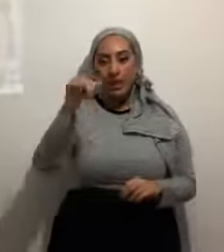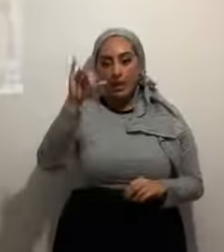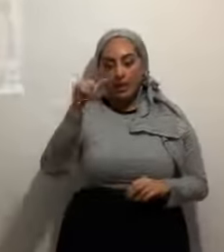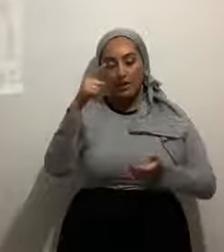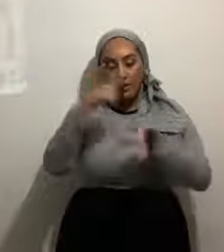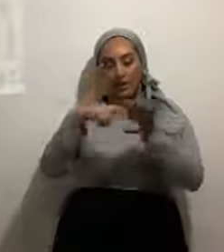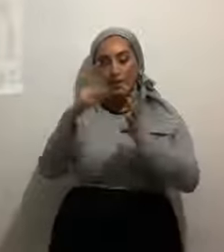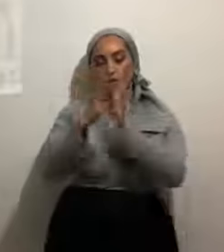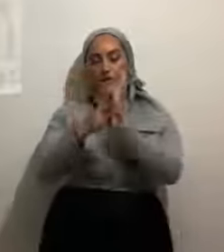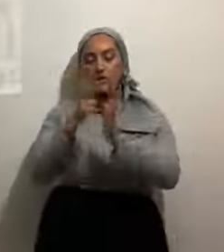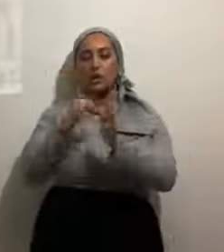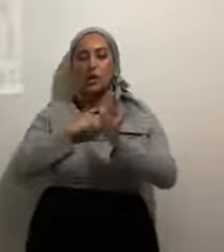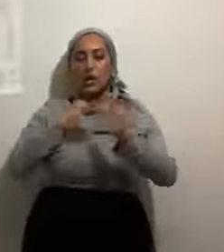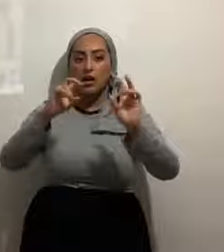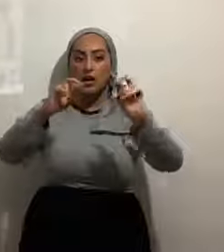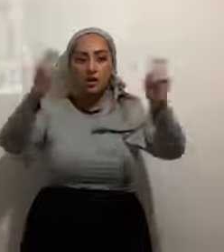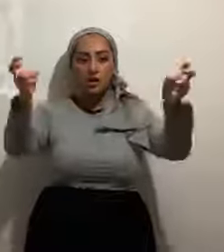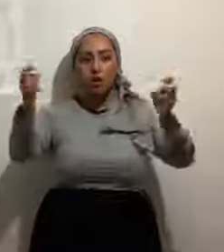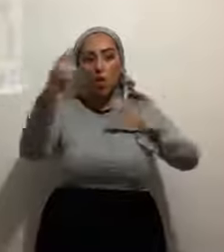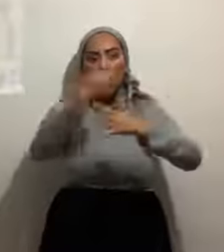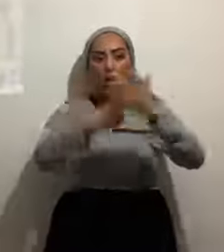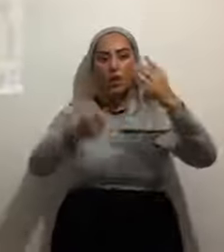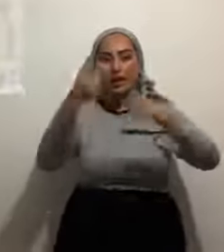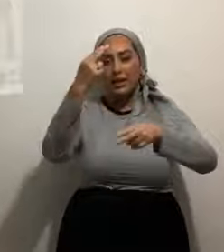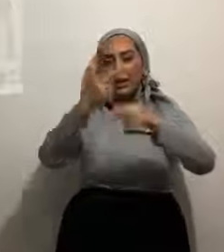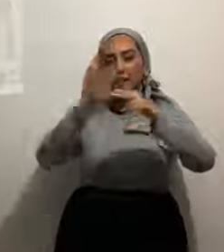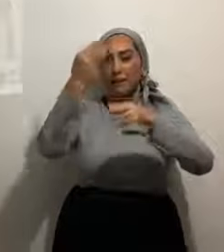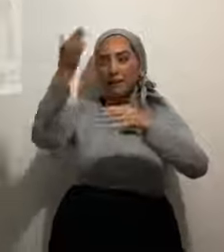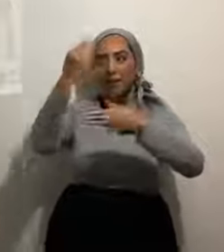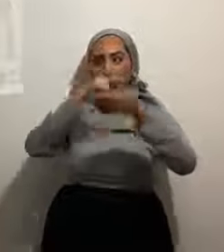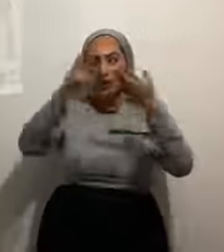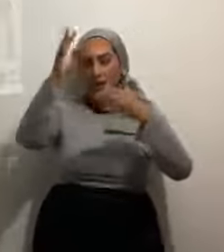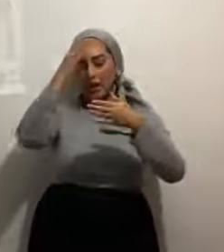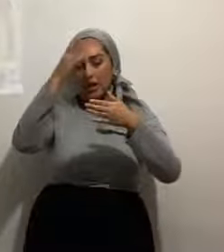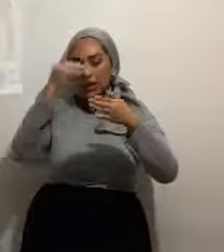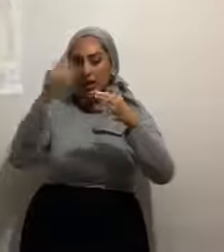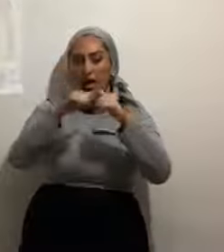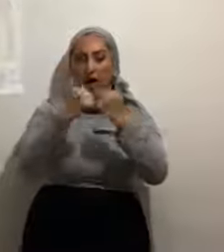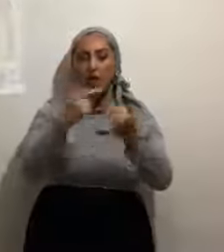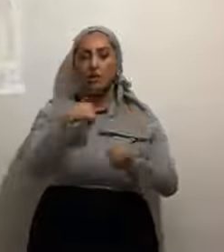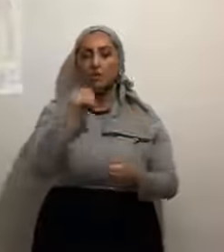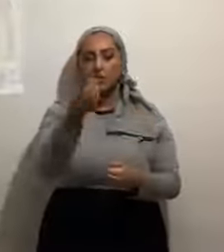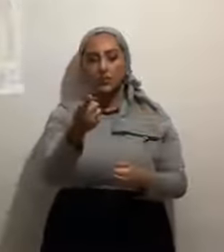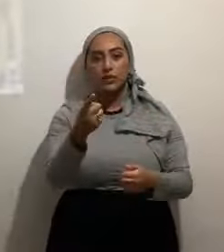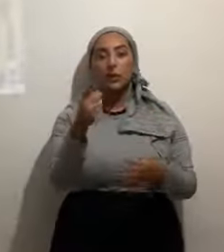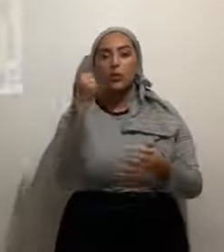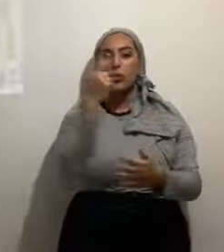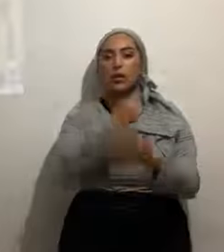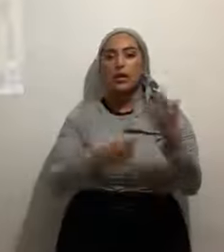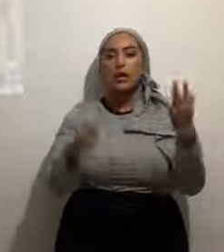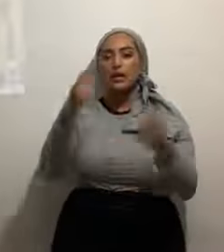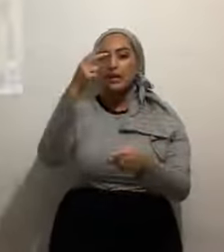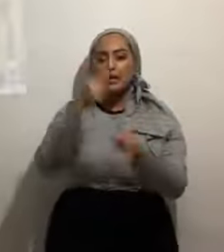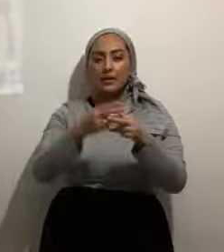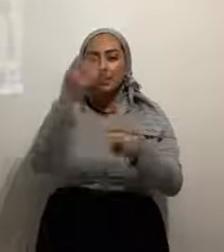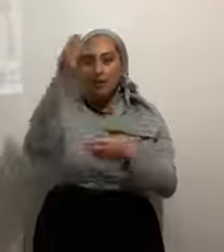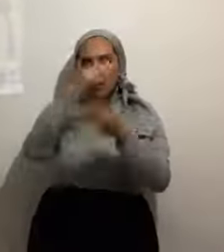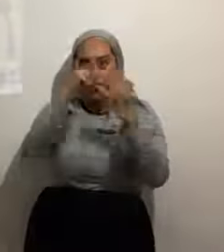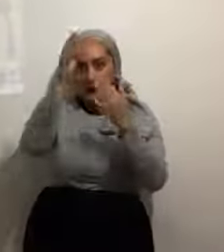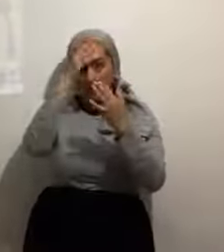que le titulé ¿Cuál es el nombre del Eterno? ¿Y cómo se debe pronunciar? Repito, ¿cuál es el nombre del Eterno y cómo se debe